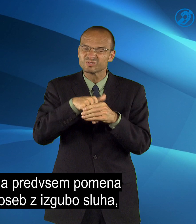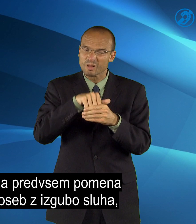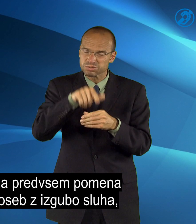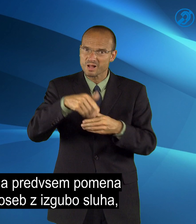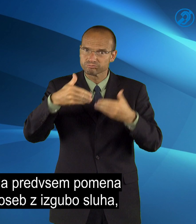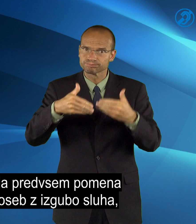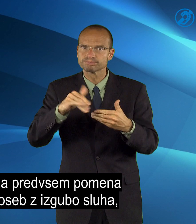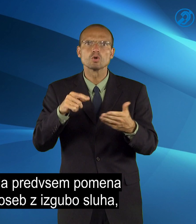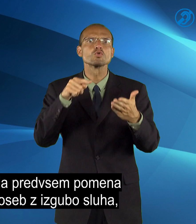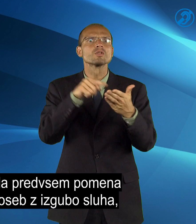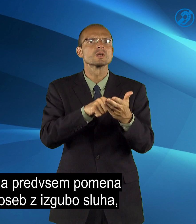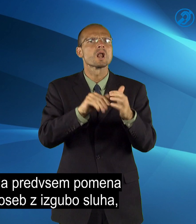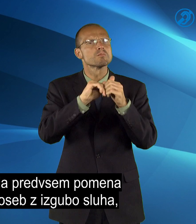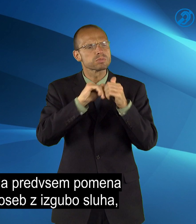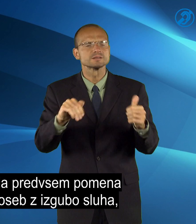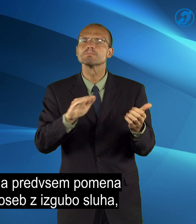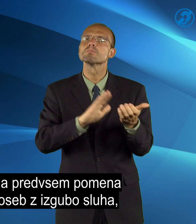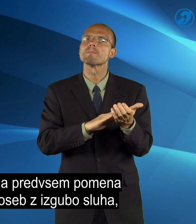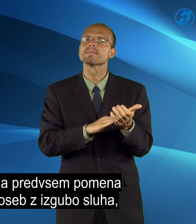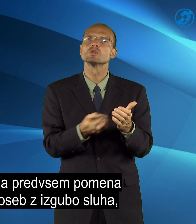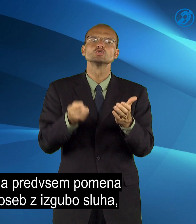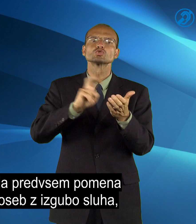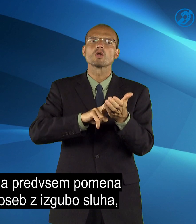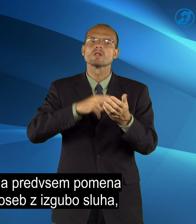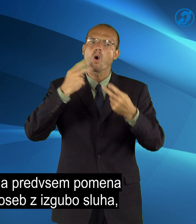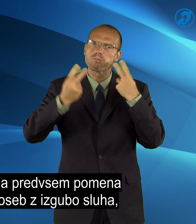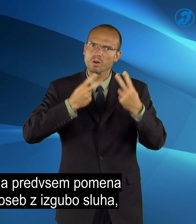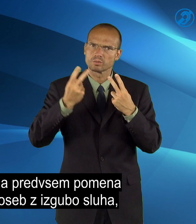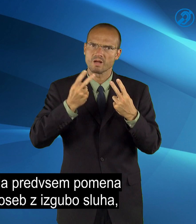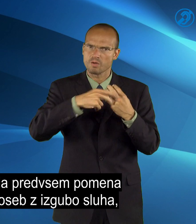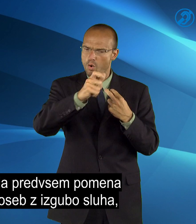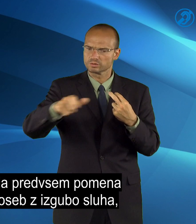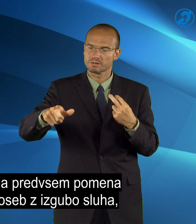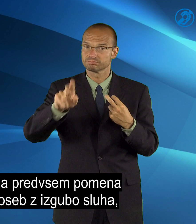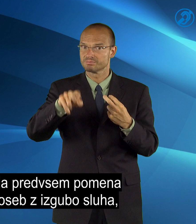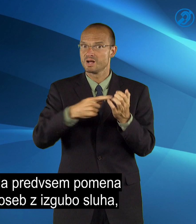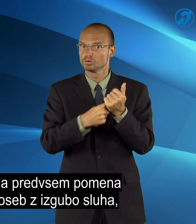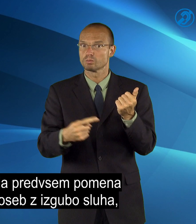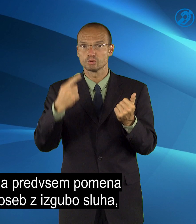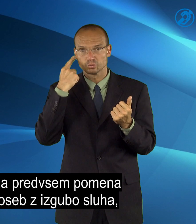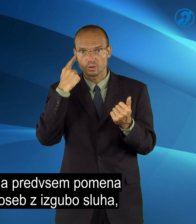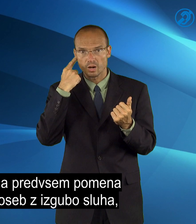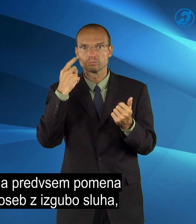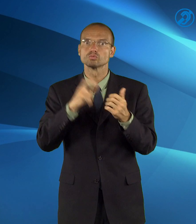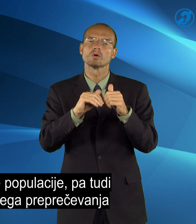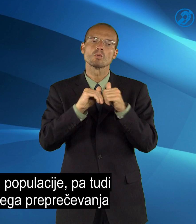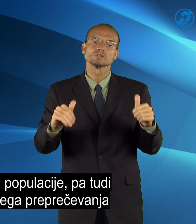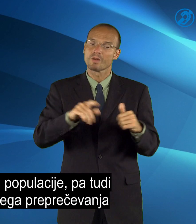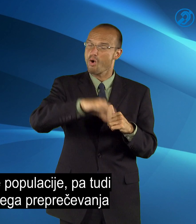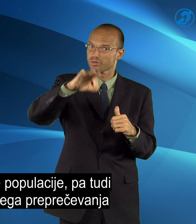Vsebina se je dotikala predvsem pomena zgodnje obravnave oseb z izgubo sluha, še posebej odrasle populacije, pa tudi